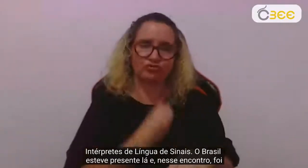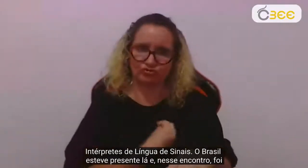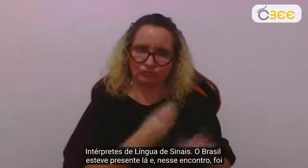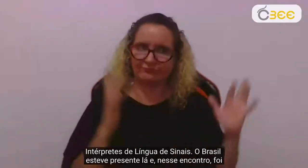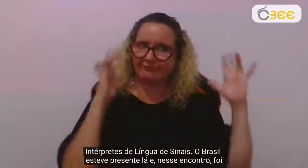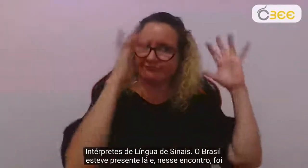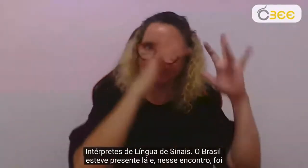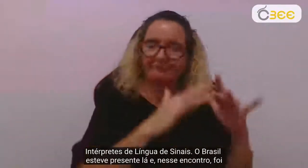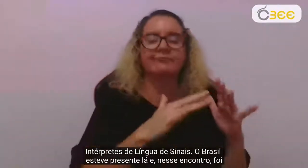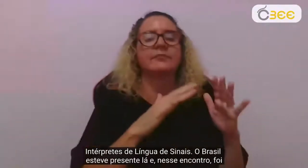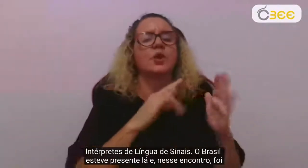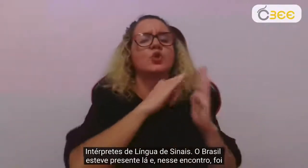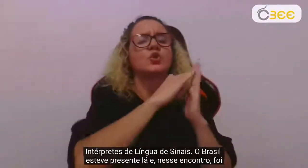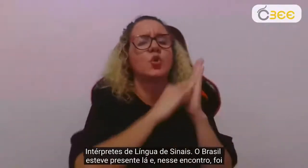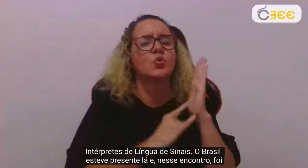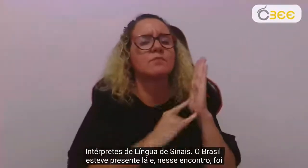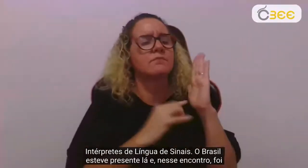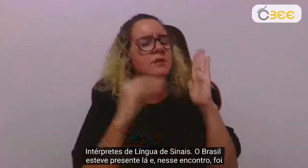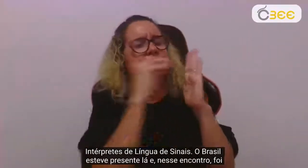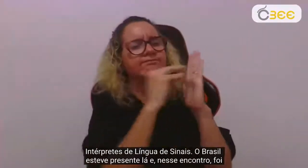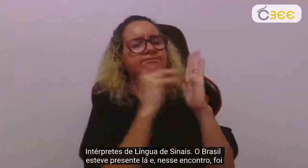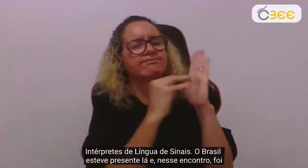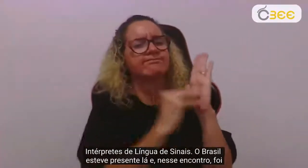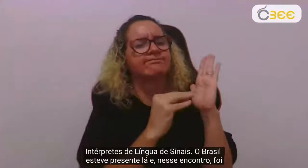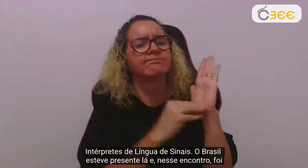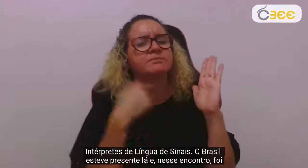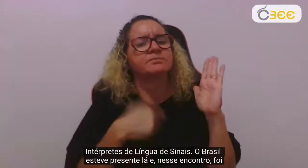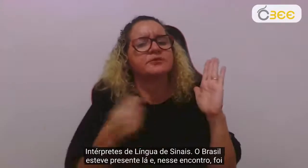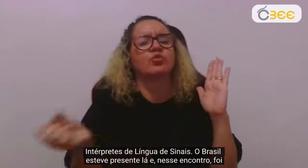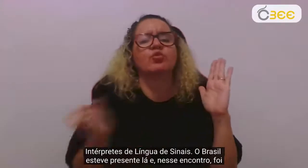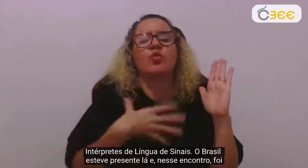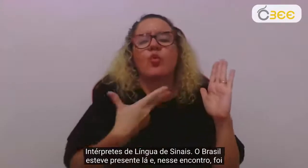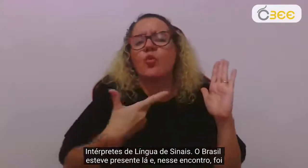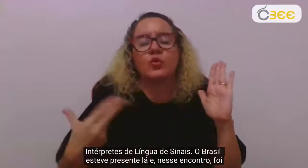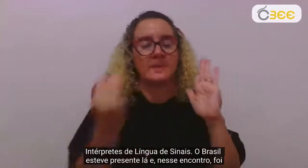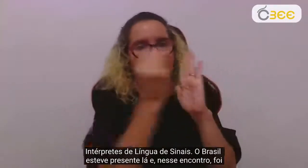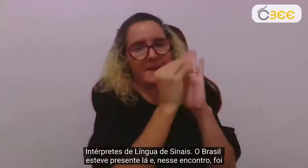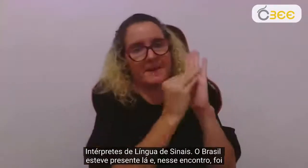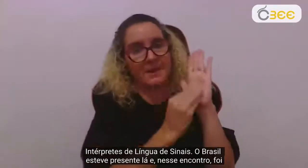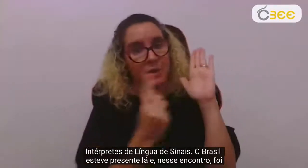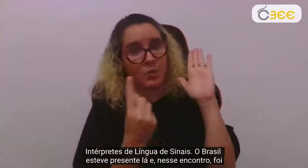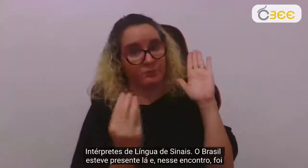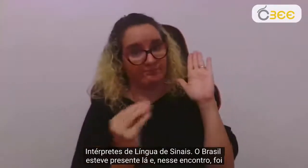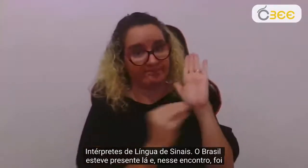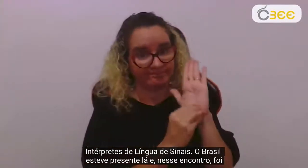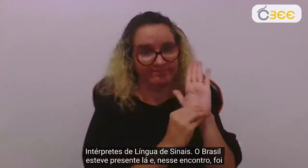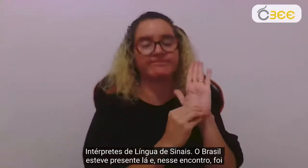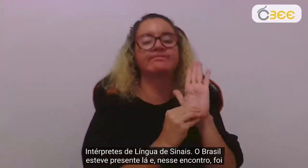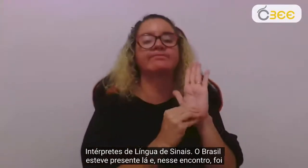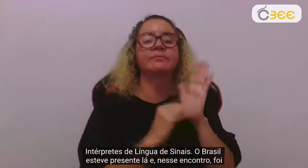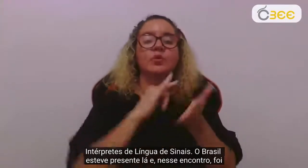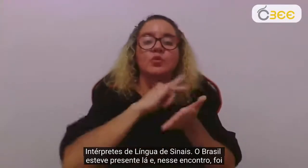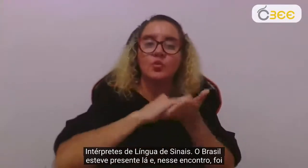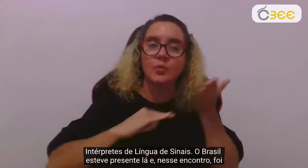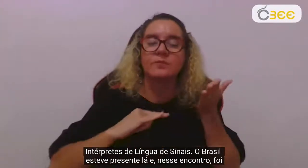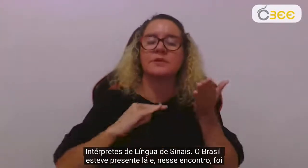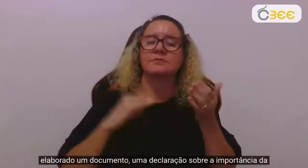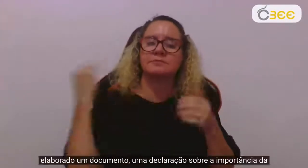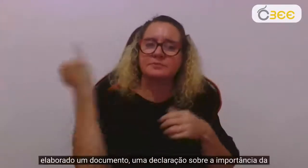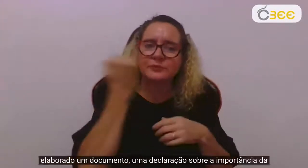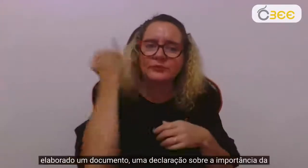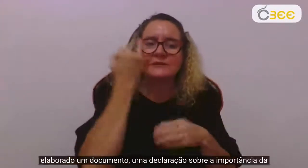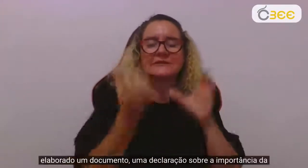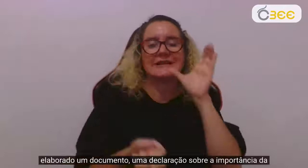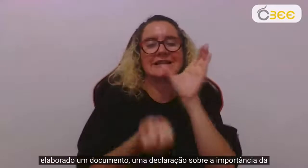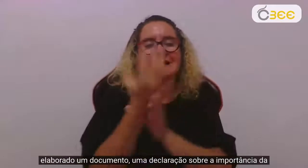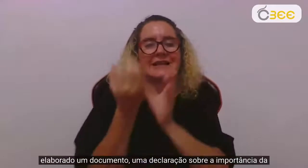de Sinais. O Brasil esteve presente lá. E nesse encontro foi elaborado